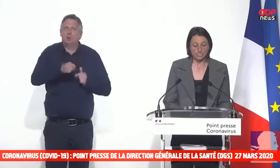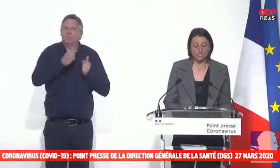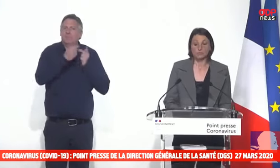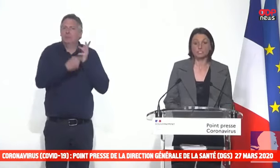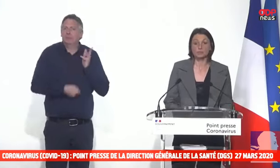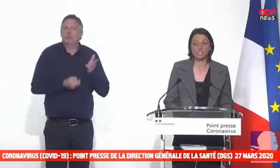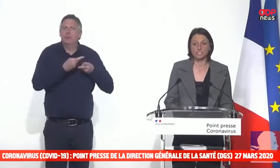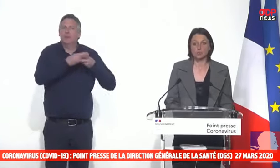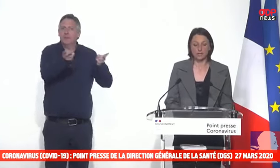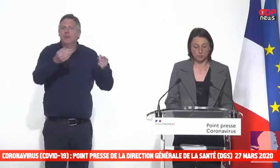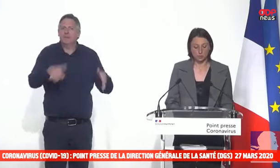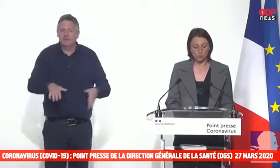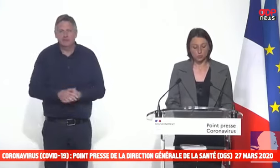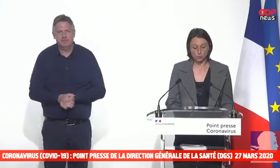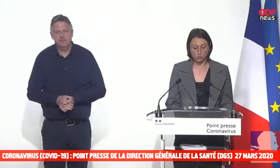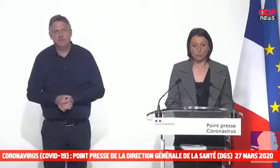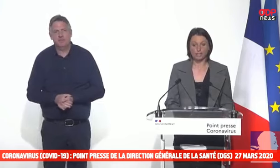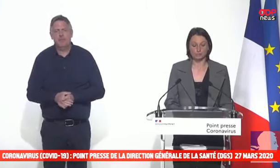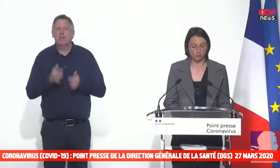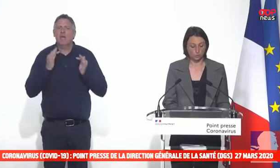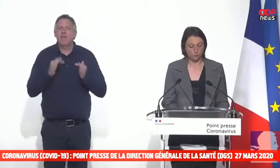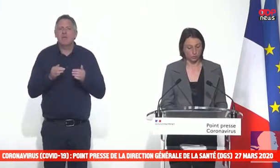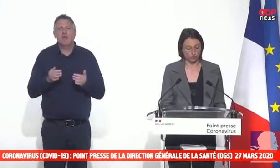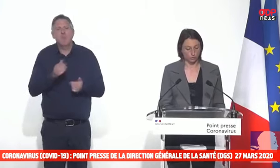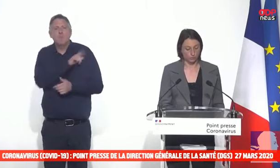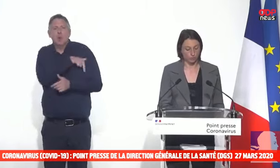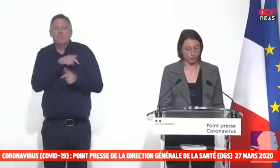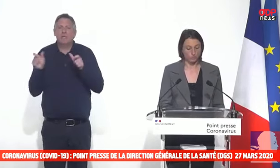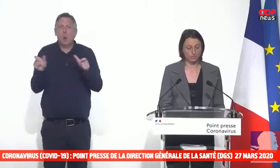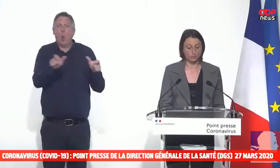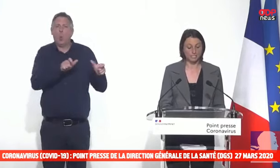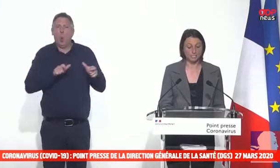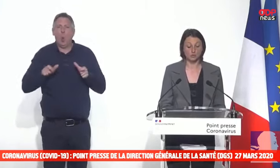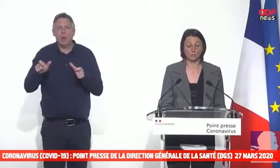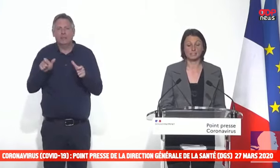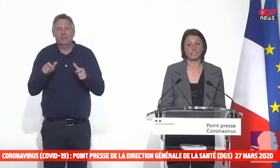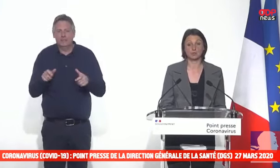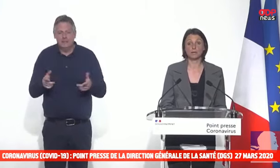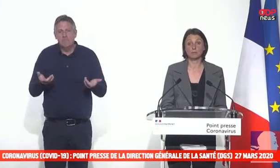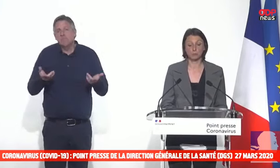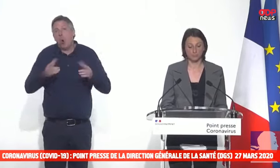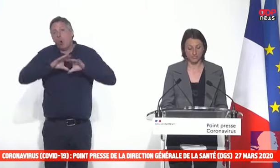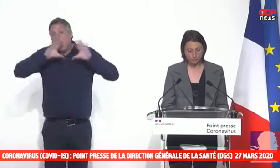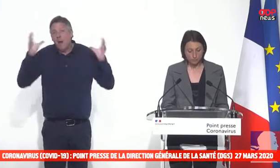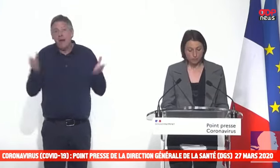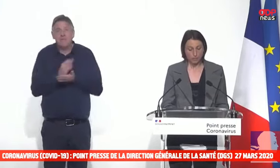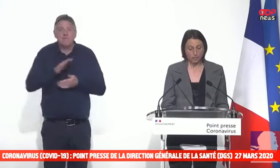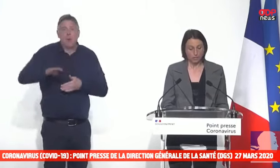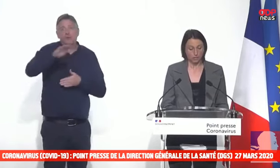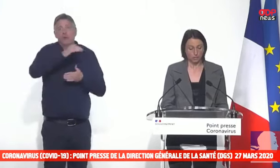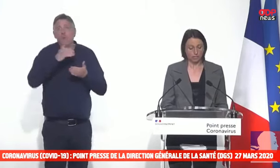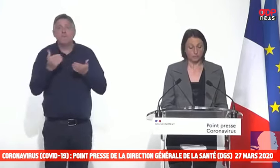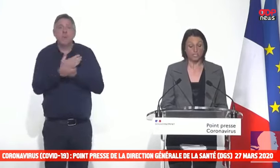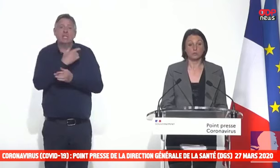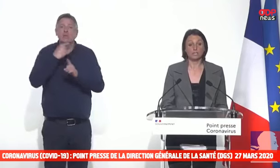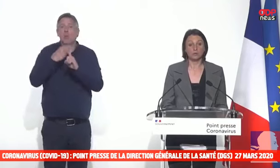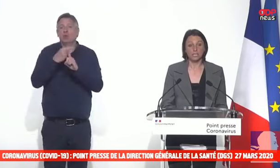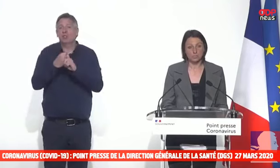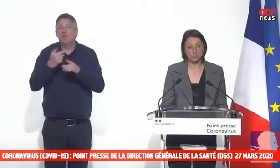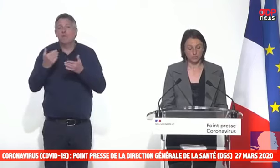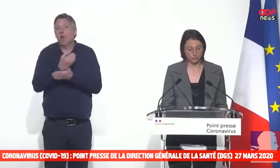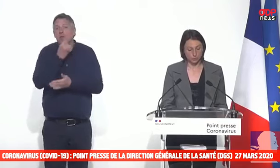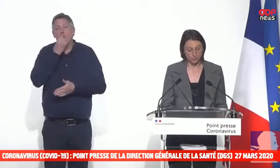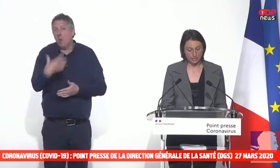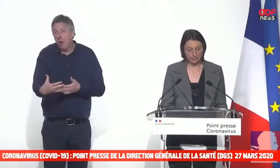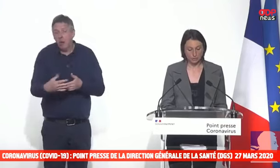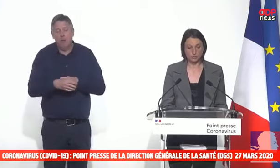À ce titre et en ce qui concerne les opérations de contrôle par les forces de l'ordre, je souhaitais vous dire qu'elles se passaient globalement bien et il faut saluer